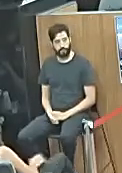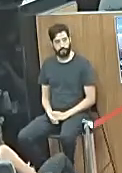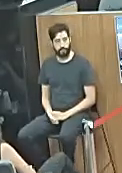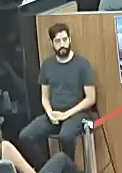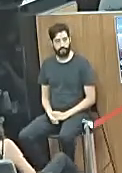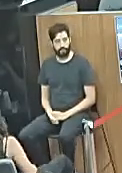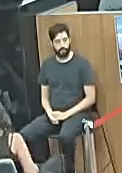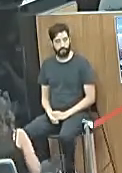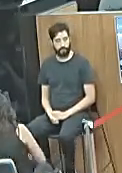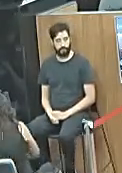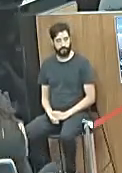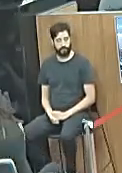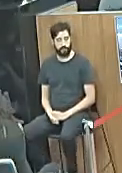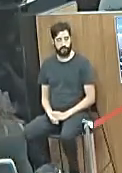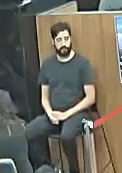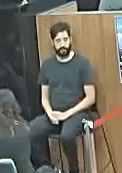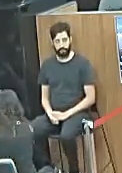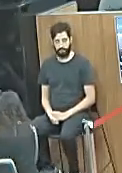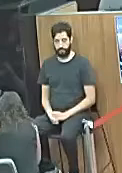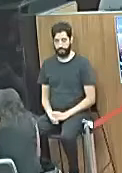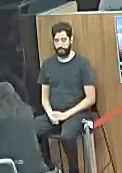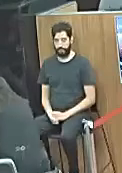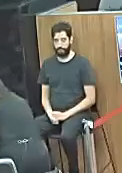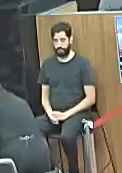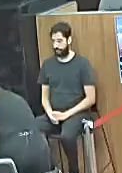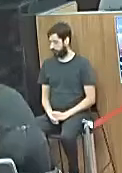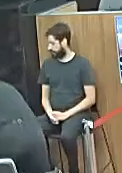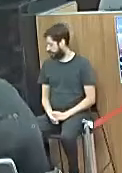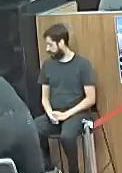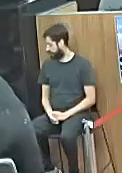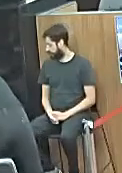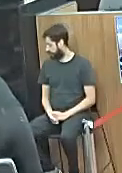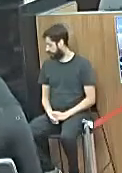essa conta